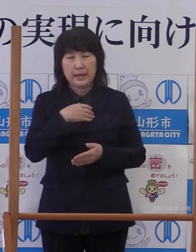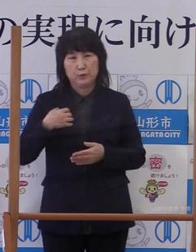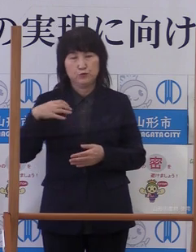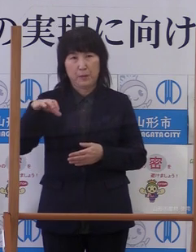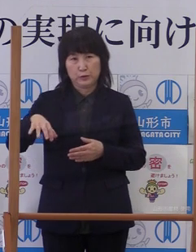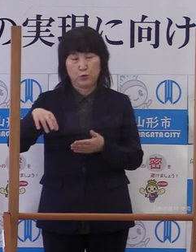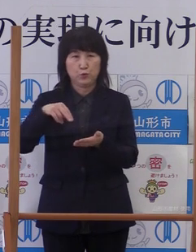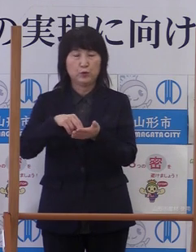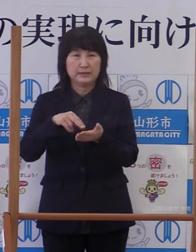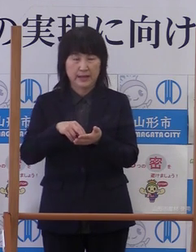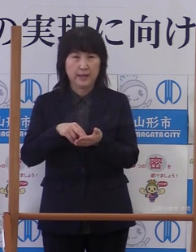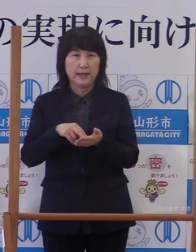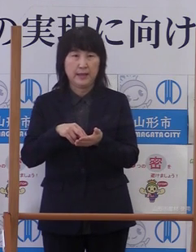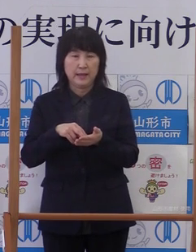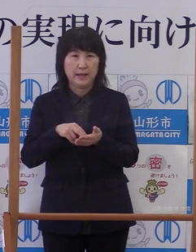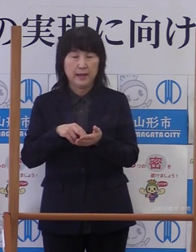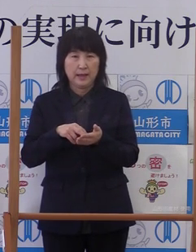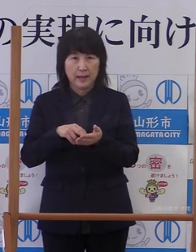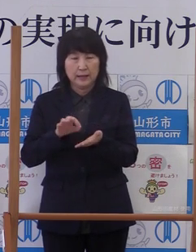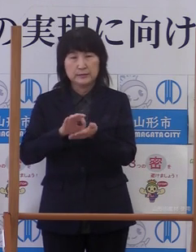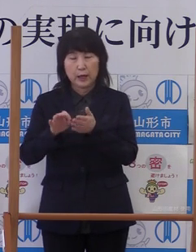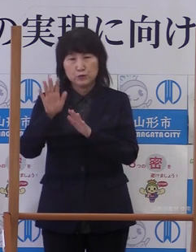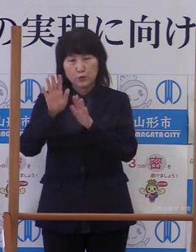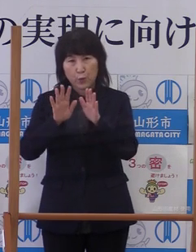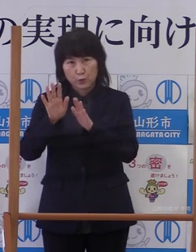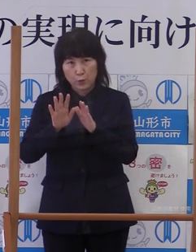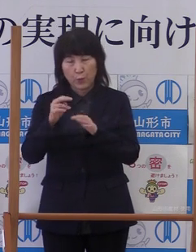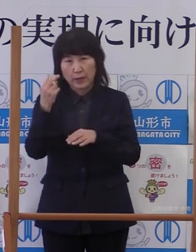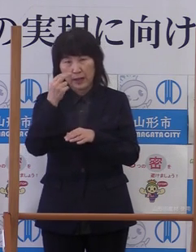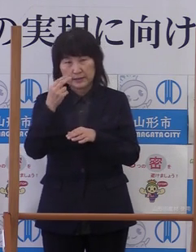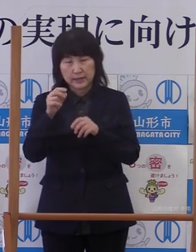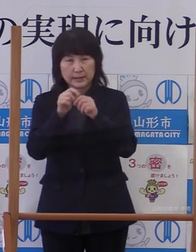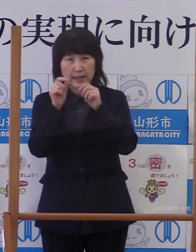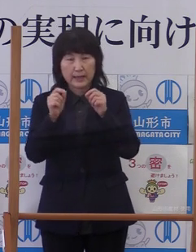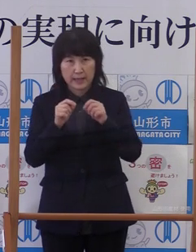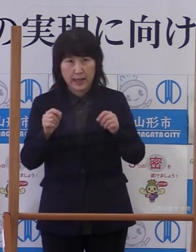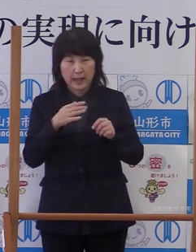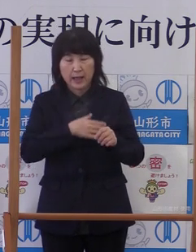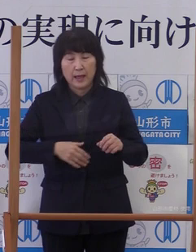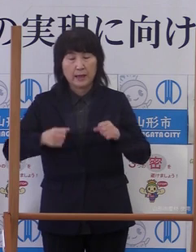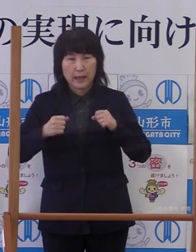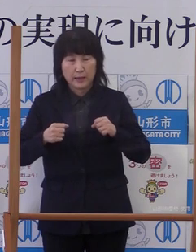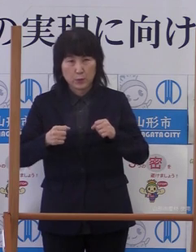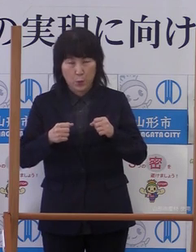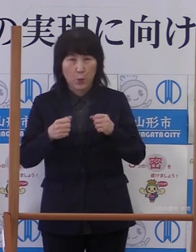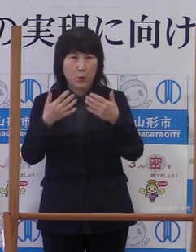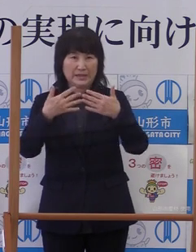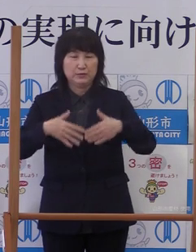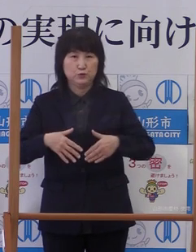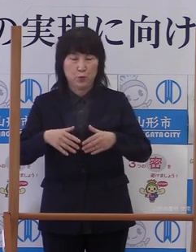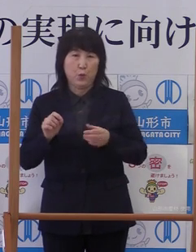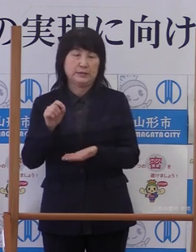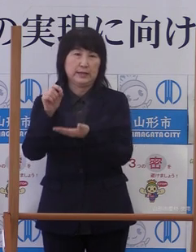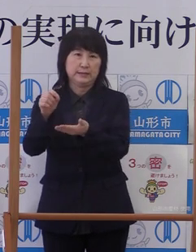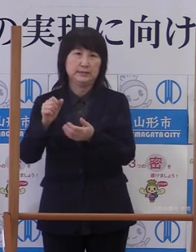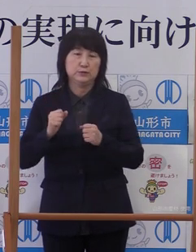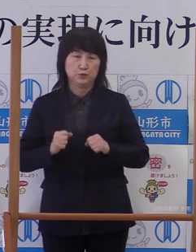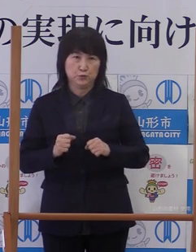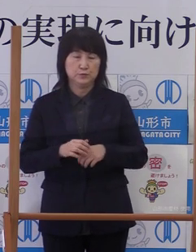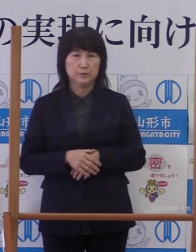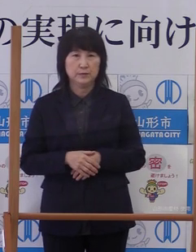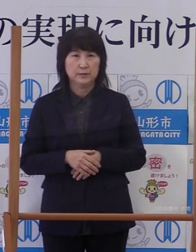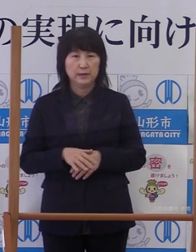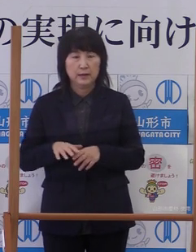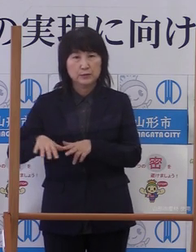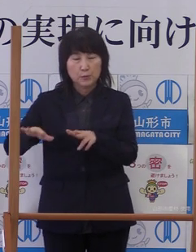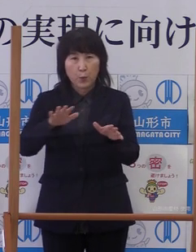ために、利用状況等の検証結果を踏まえ健康器具等を設置いたします。身近なス